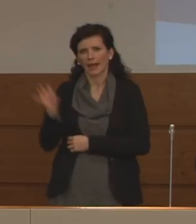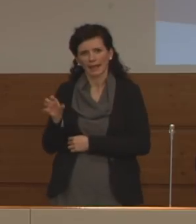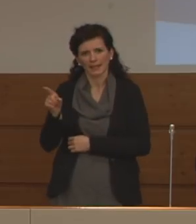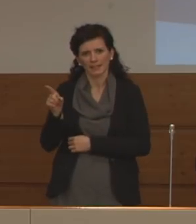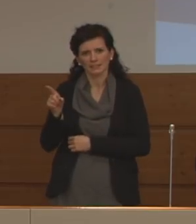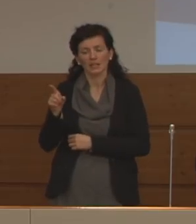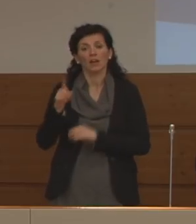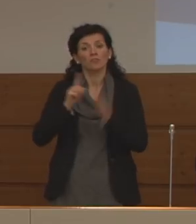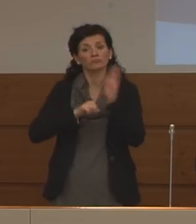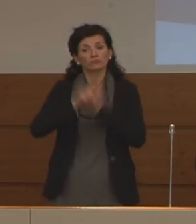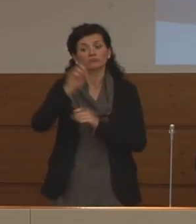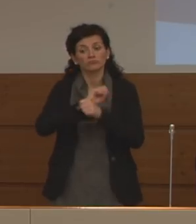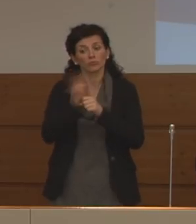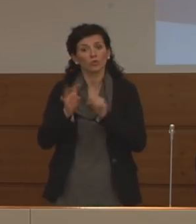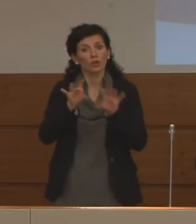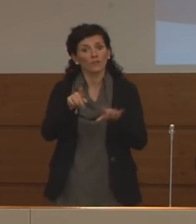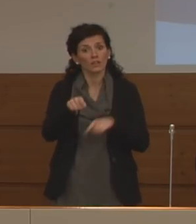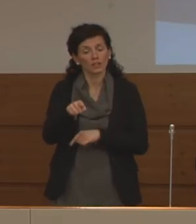grazie